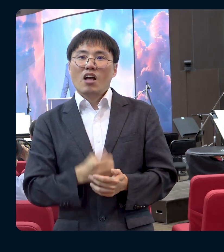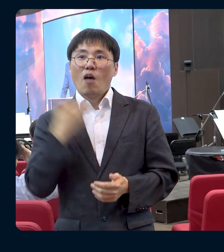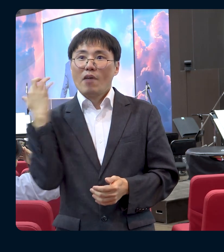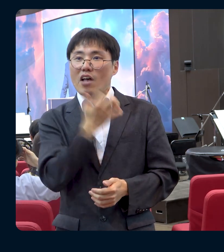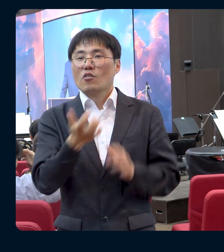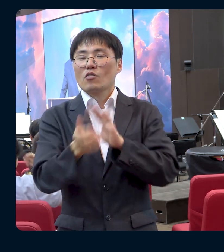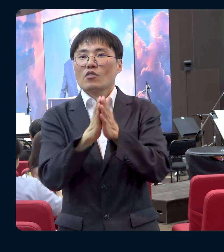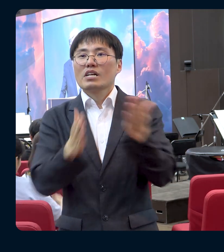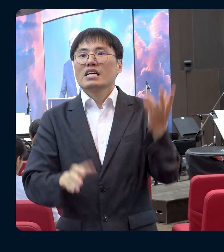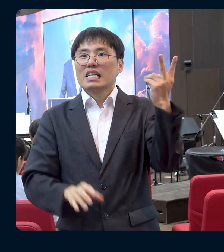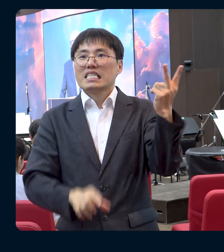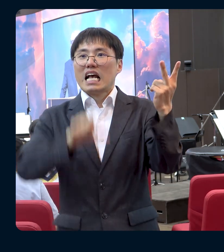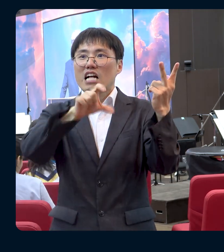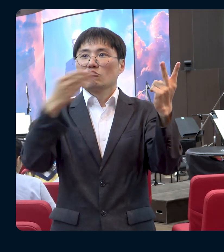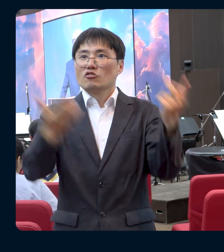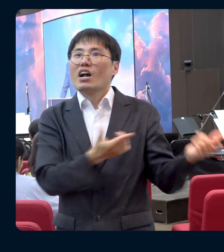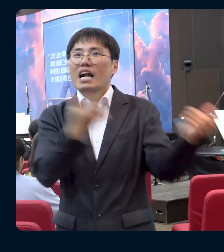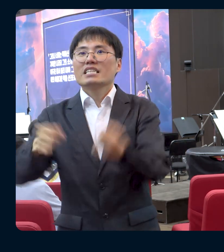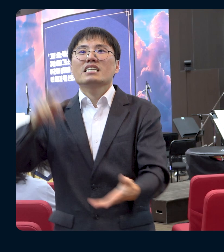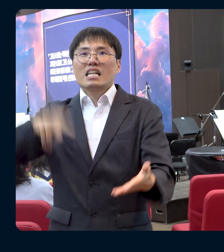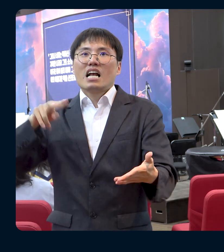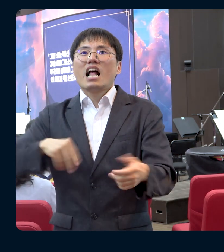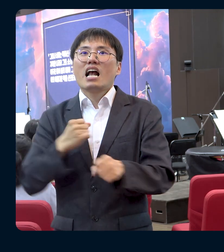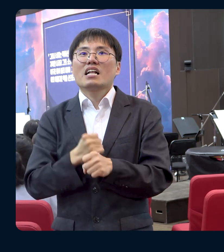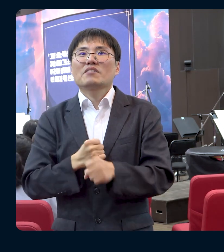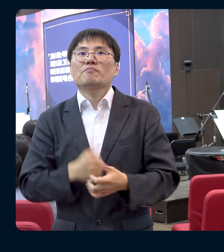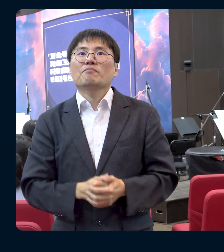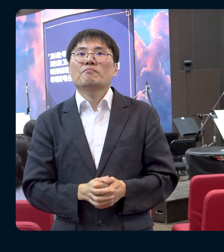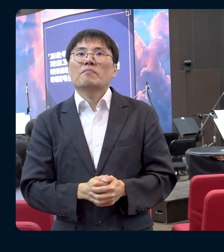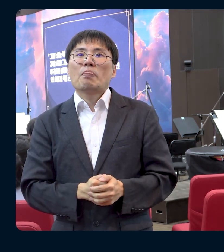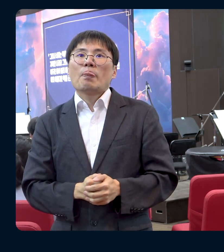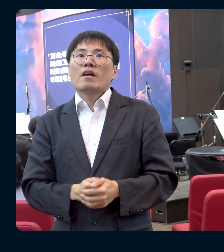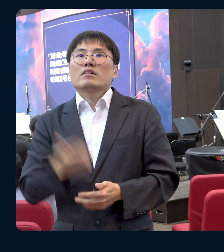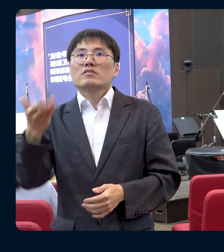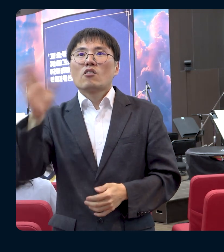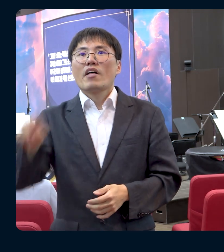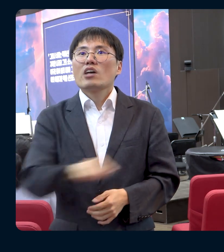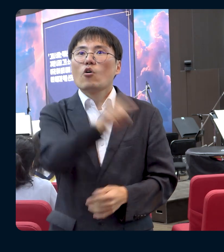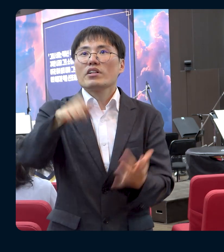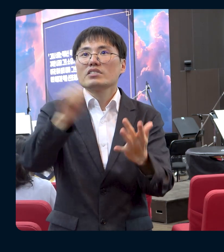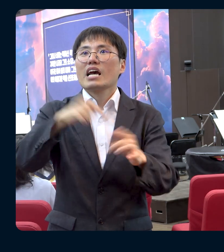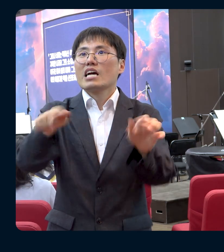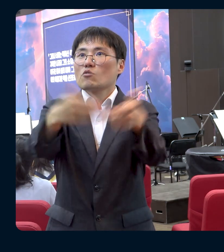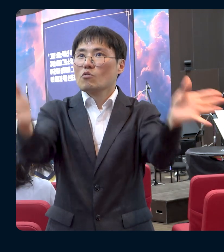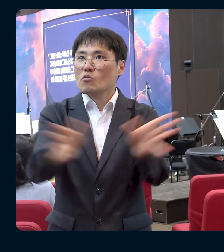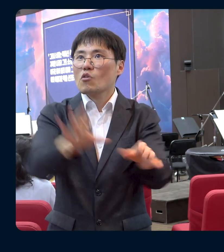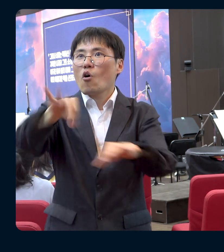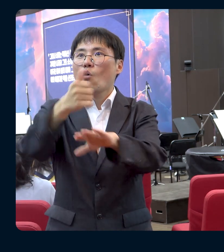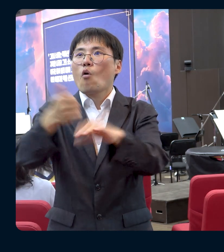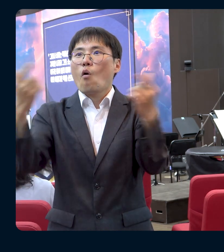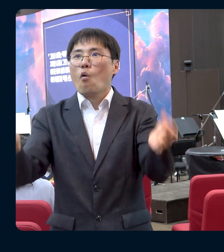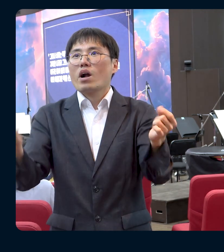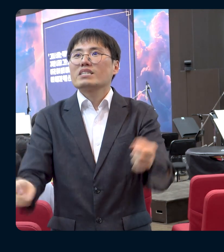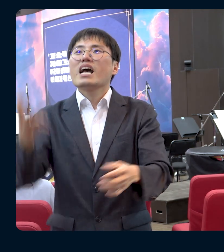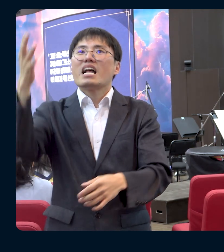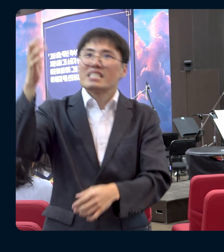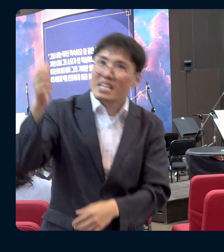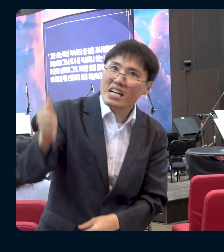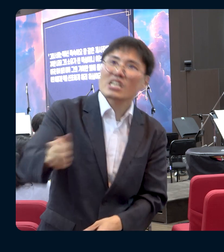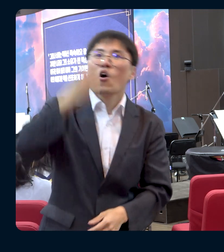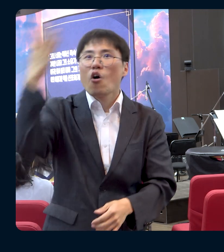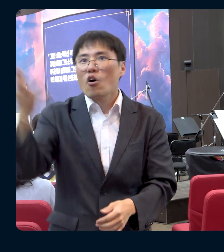우리 베드로전서 2장 9절 말씀 같이 함께 읽도록 하겠습니다. 같이 읽습니다. 그러나 너희는 택하신